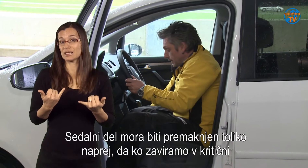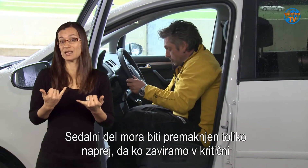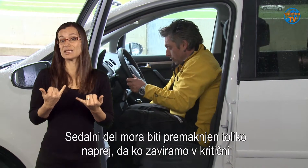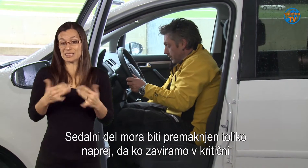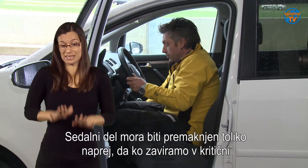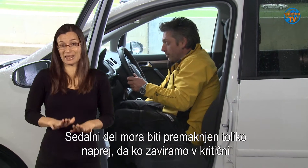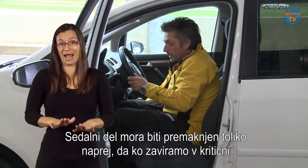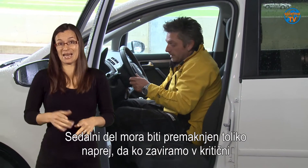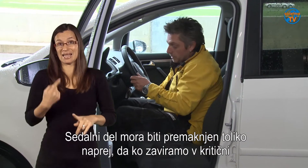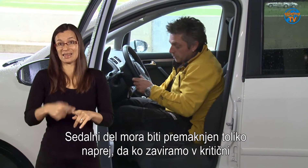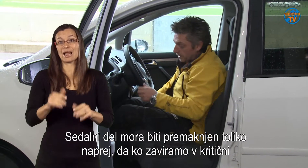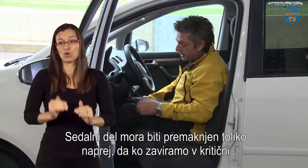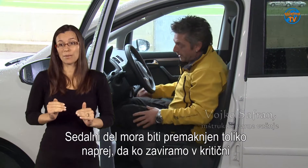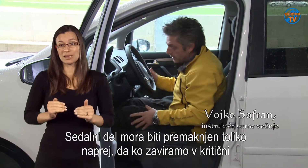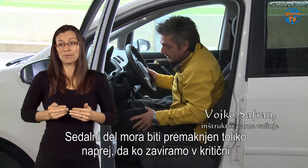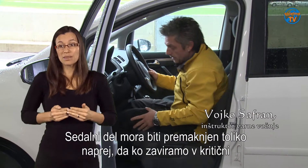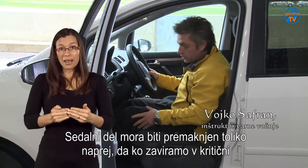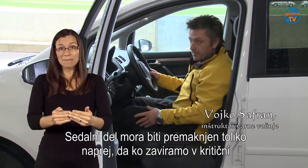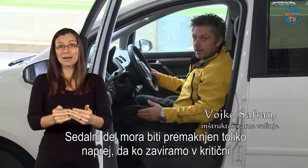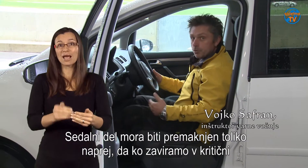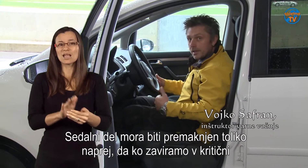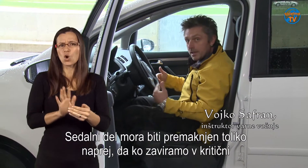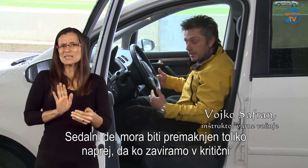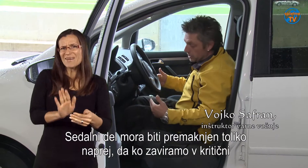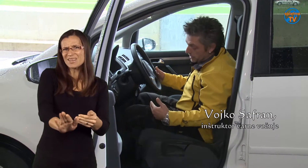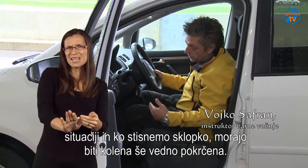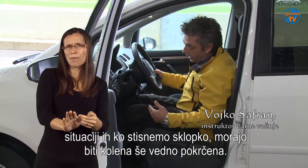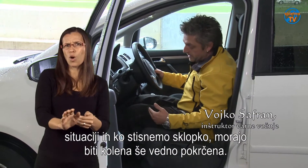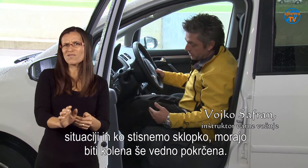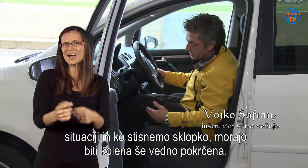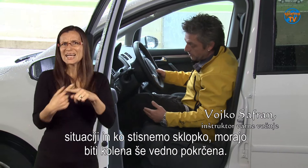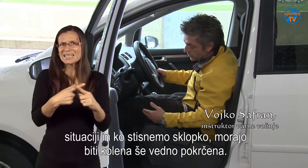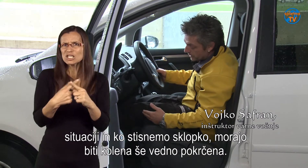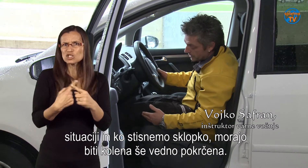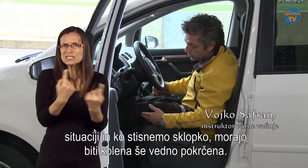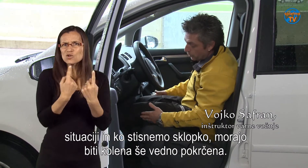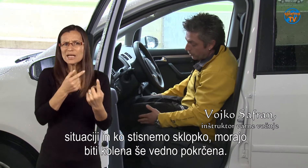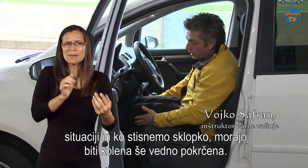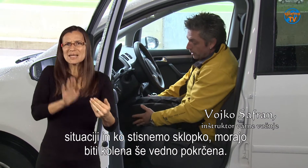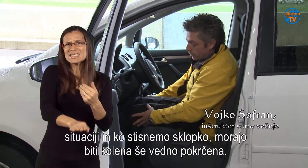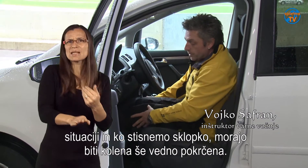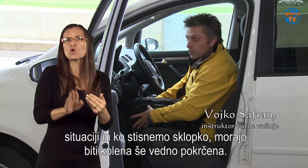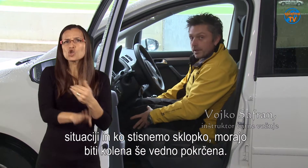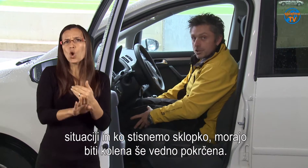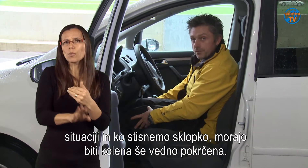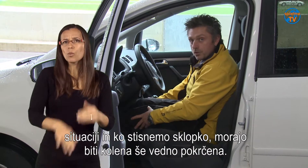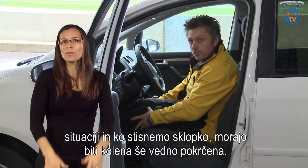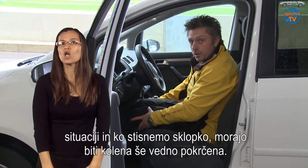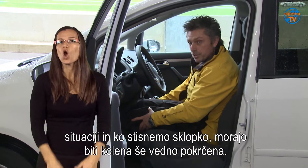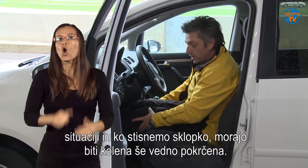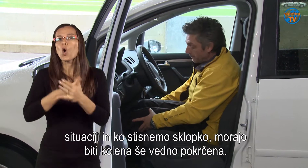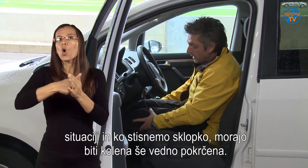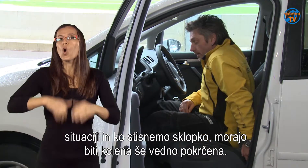Sedalni del mora biti pomaknen tukaj naprej, da ko zaviramo v neki kritični situaciji oziroma ko stisnemo sklopko, mora biti kolena še